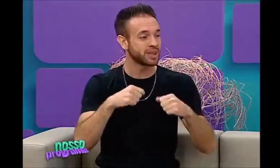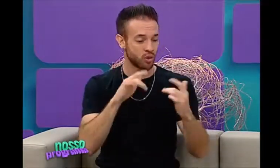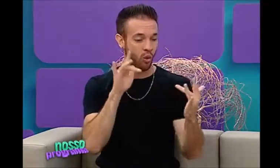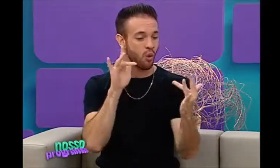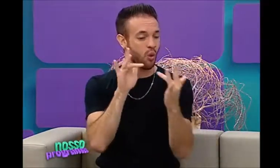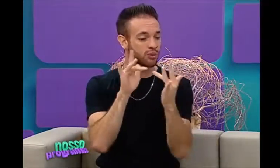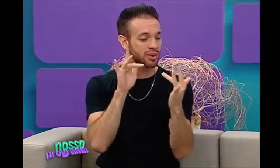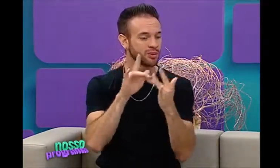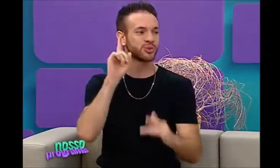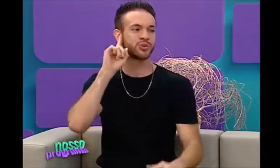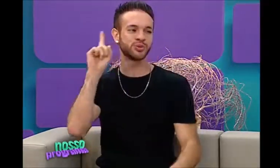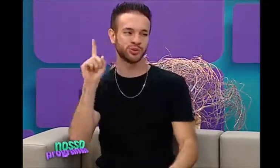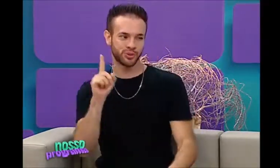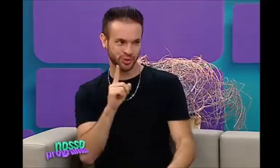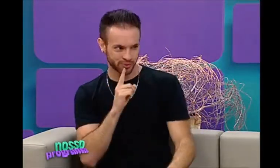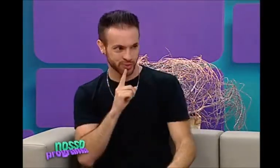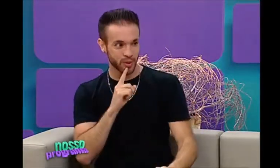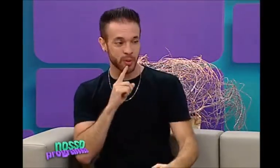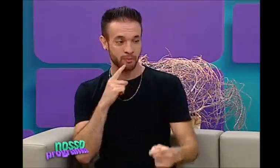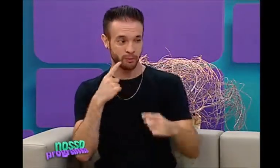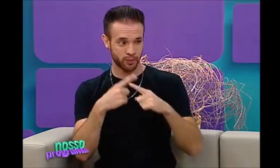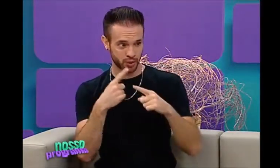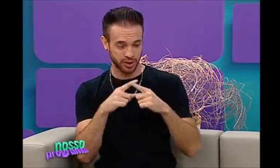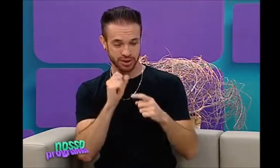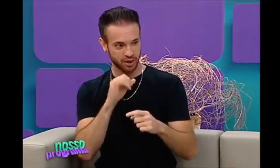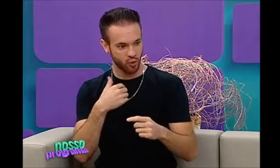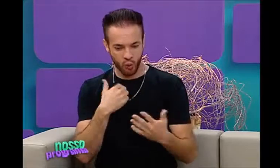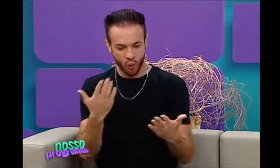ouvintes, precisa ter esse contato com o surdo, sabe? É muito importante.